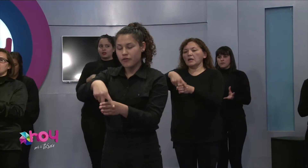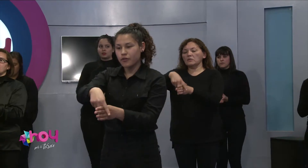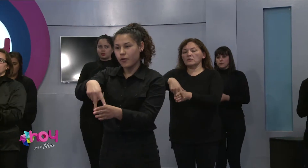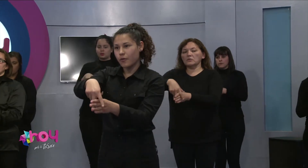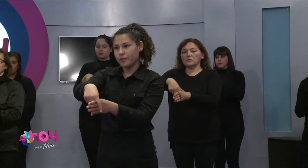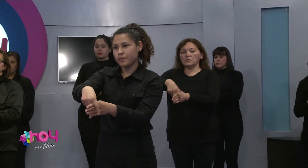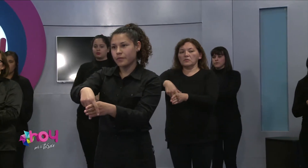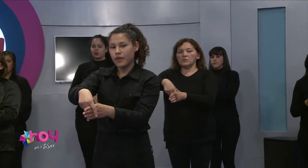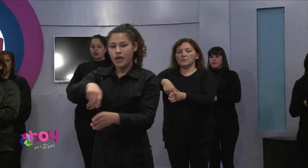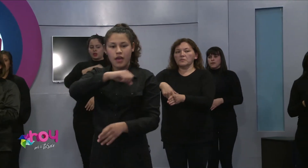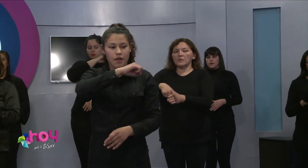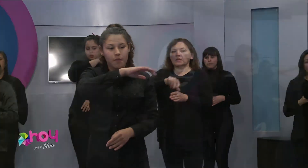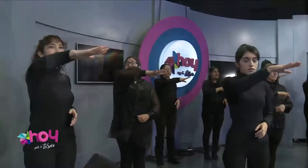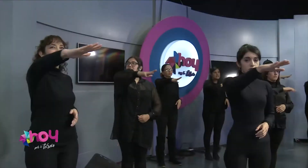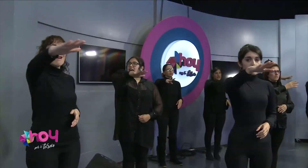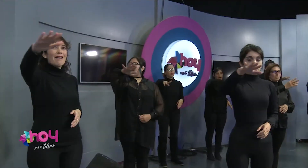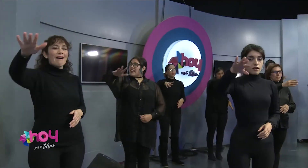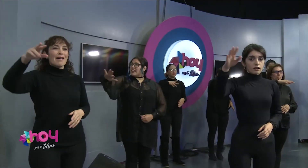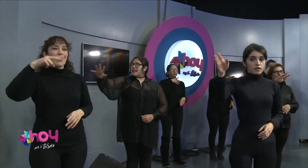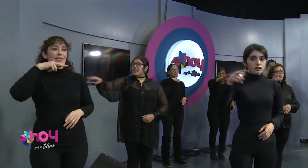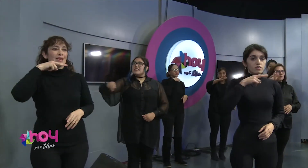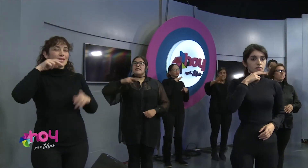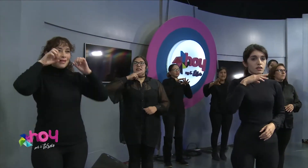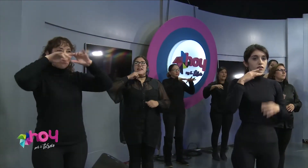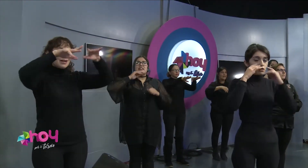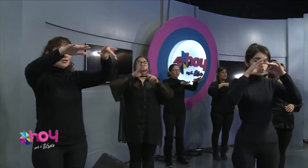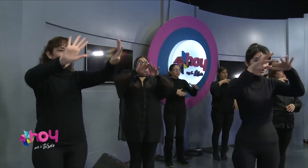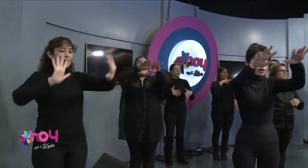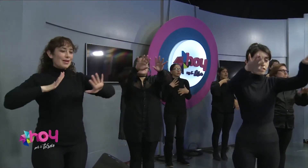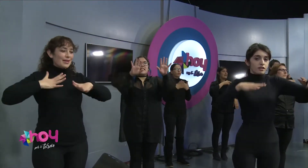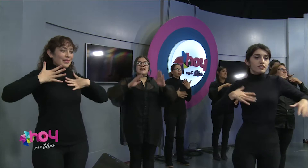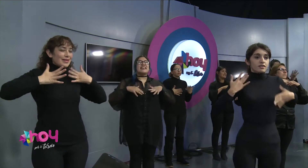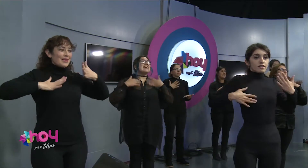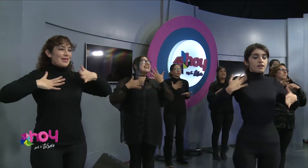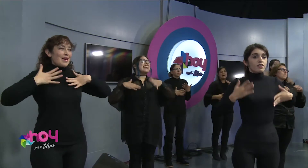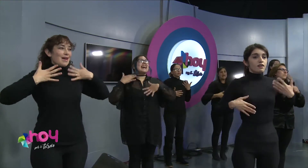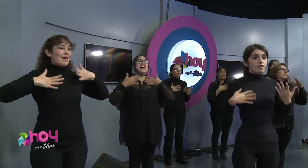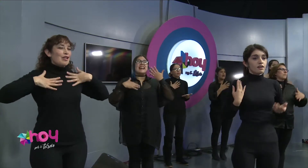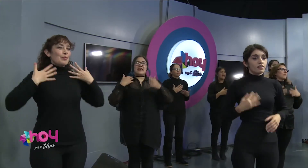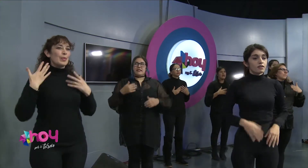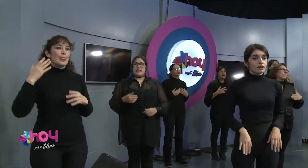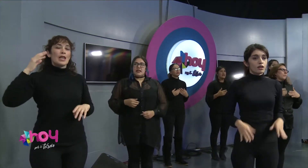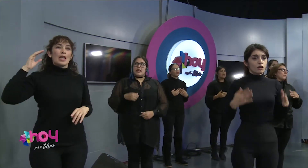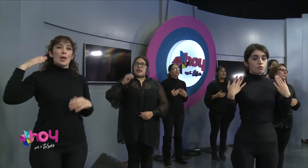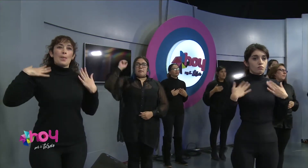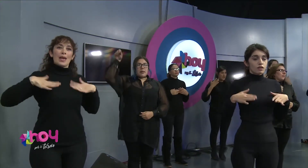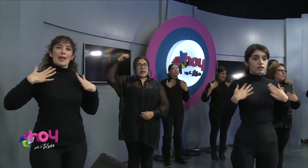Lambato, el paisaje desgrana su alegría, en Belén